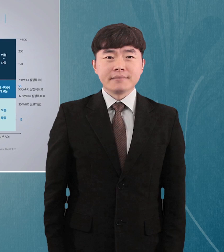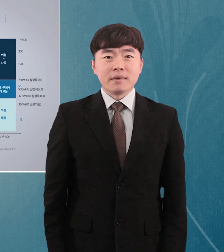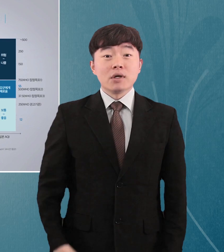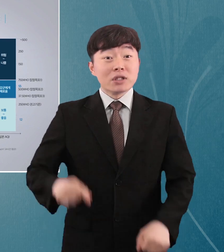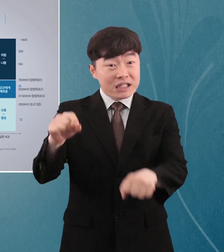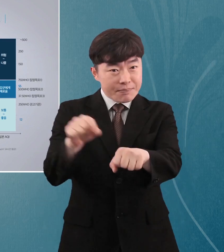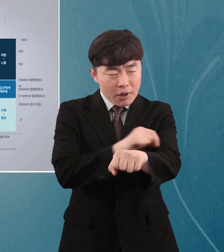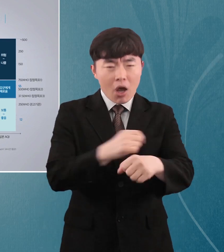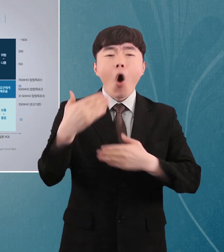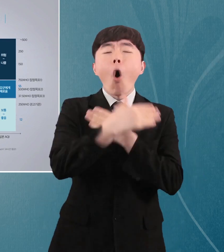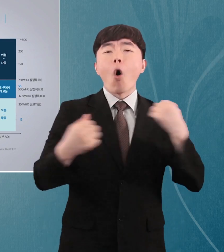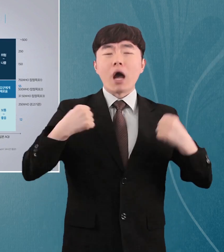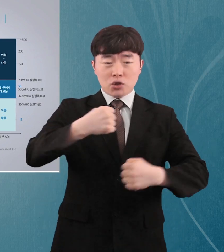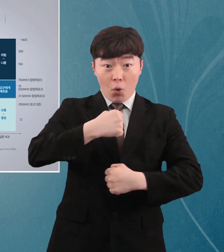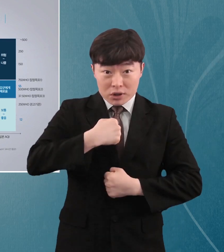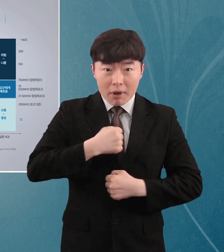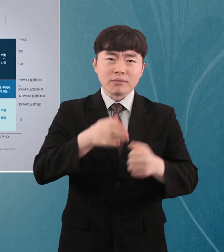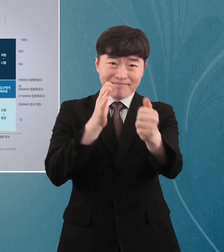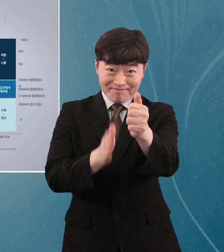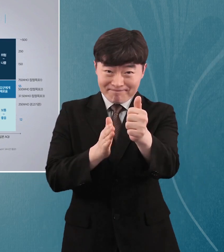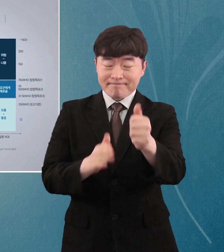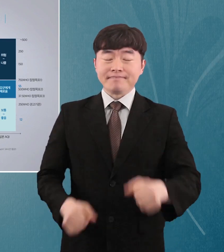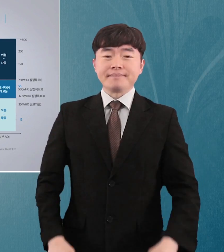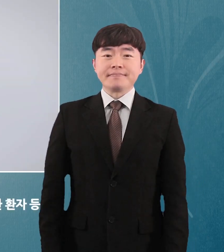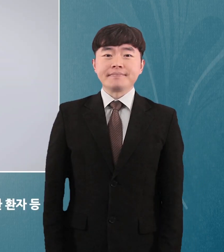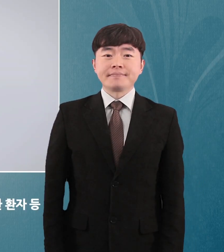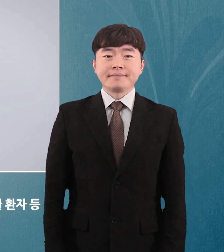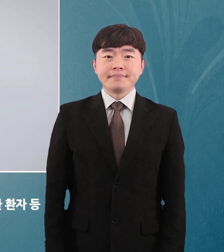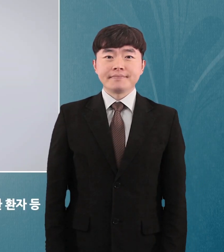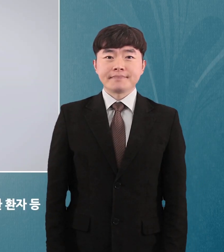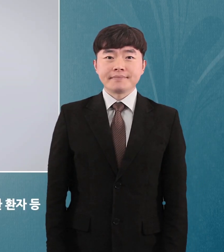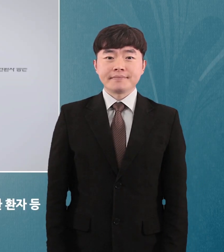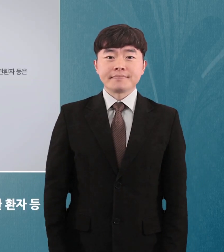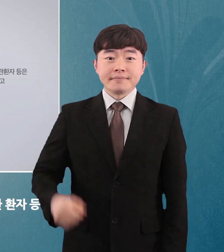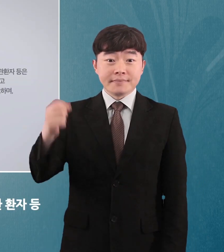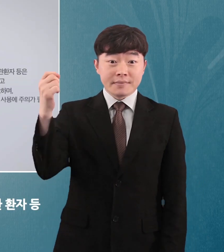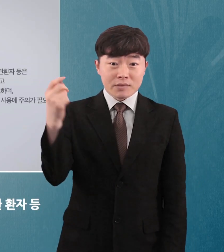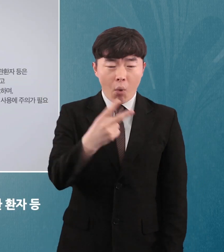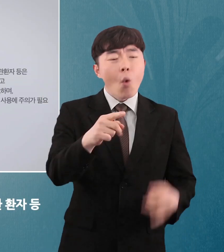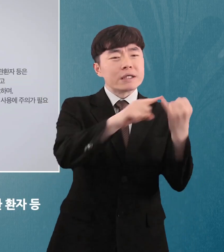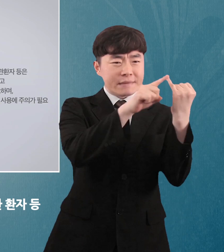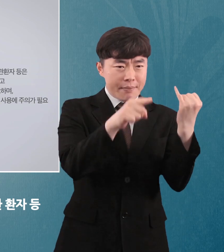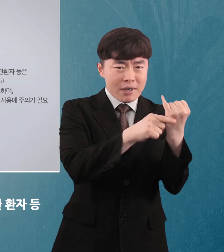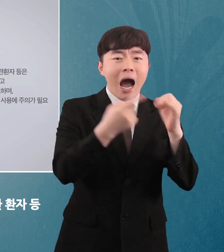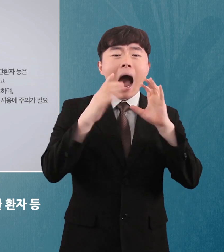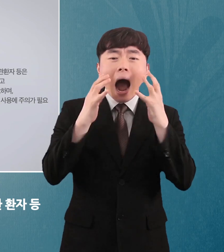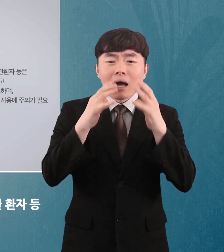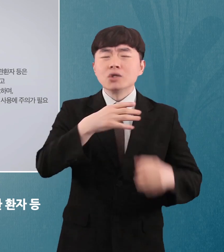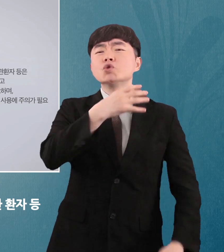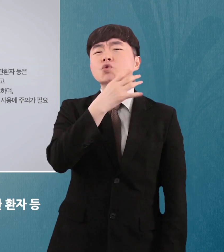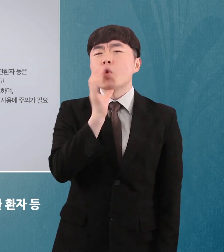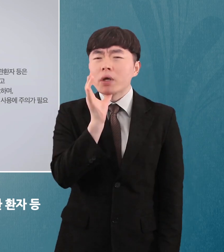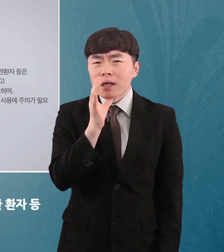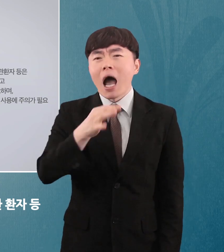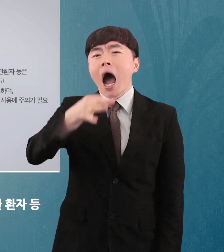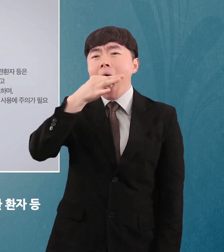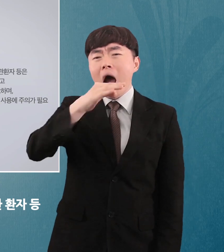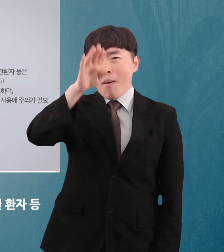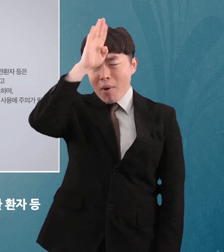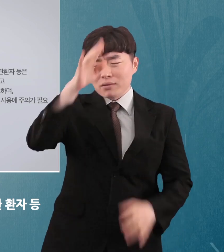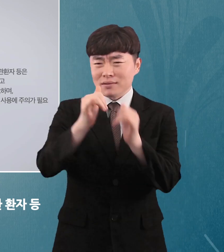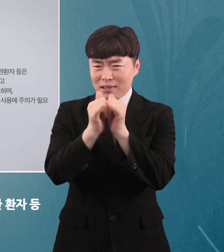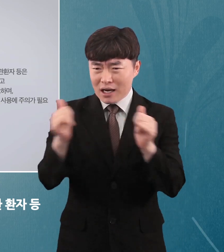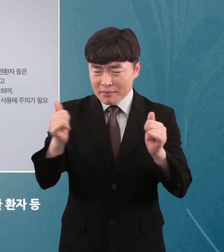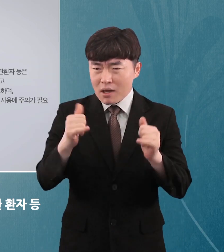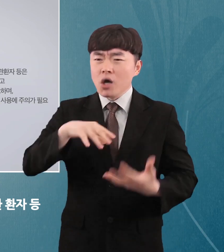경우 건강 영향을 주의하도록 분류하고 있습니다. 또한 임산부, 영유아, 노인,